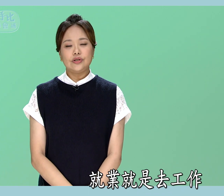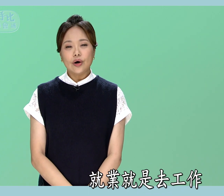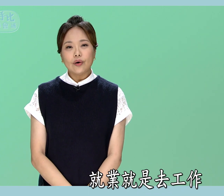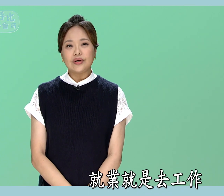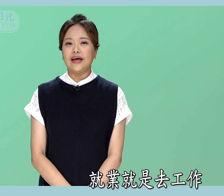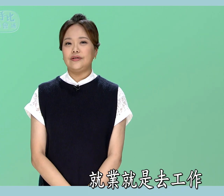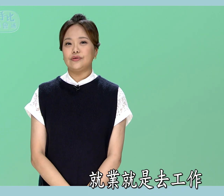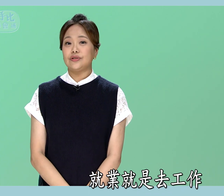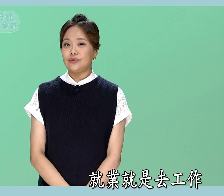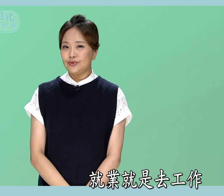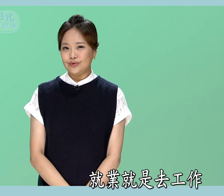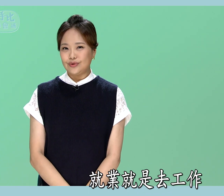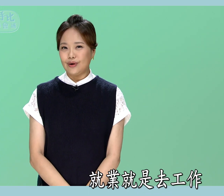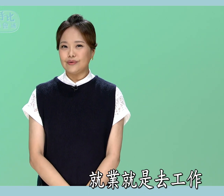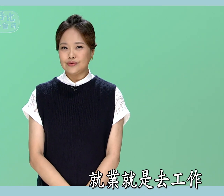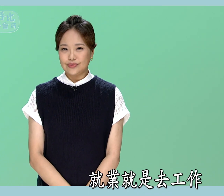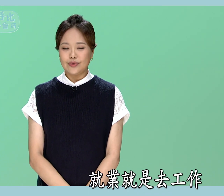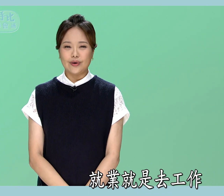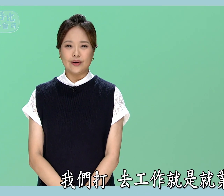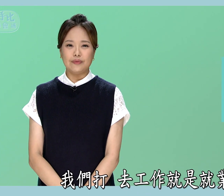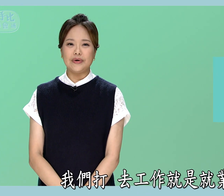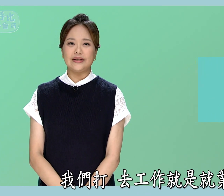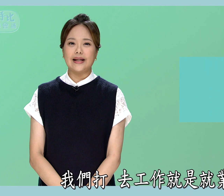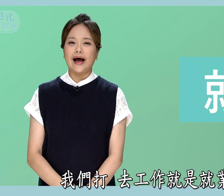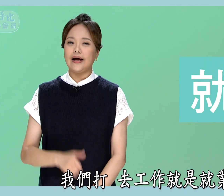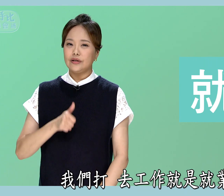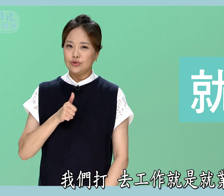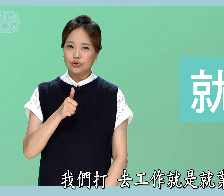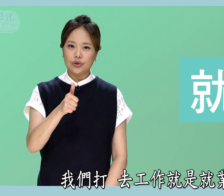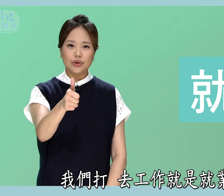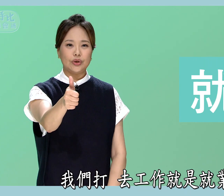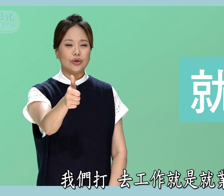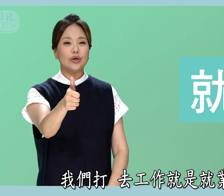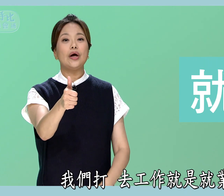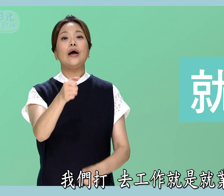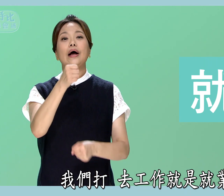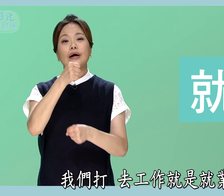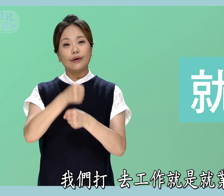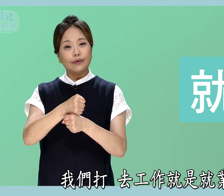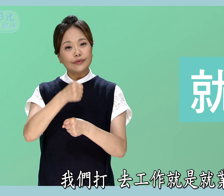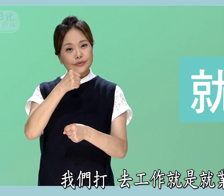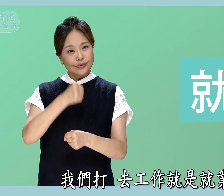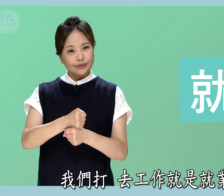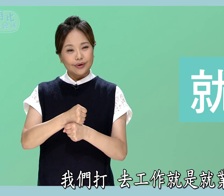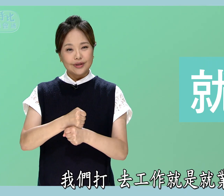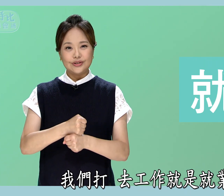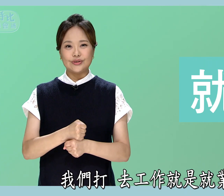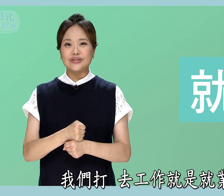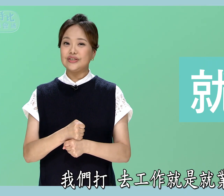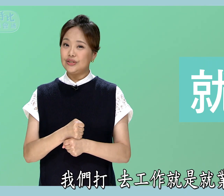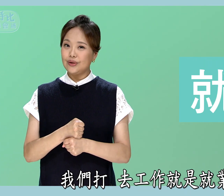就业就是去工作，我们打去工作就是就